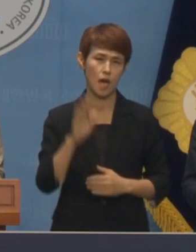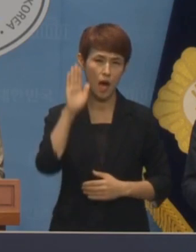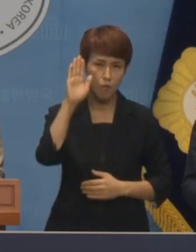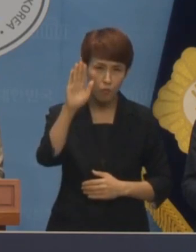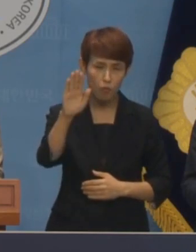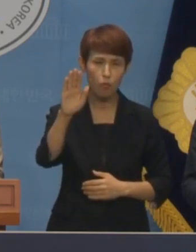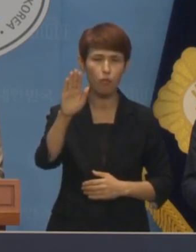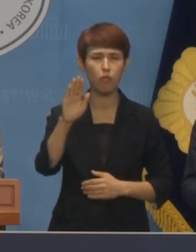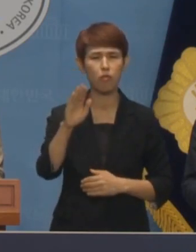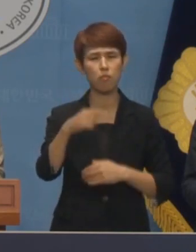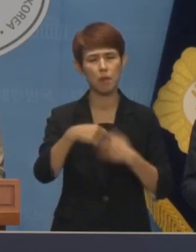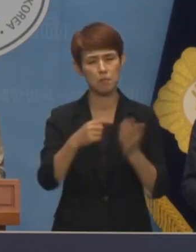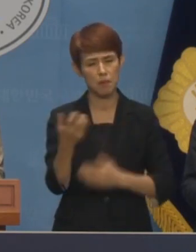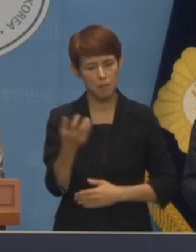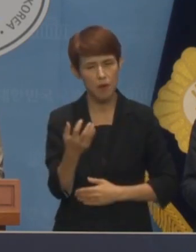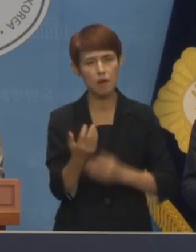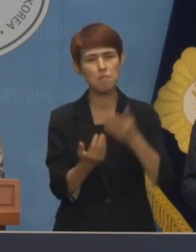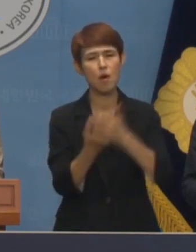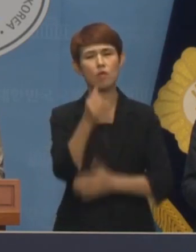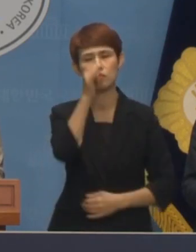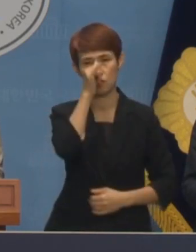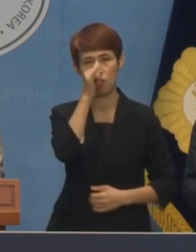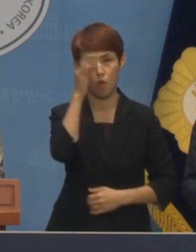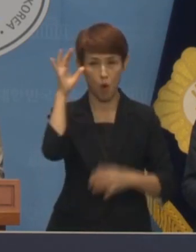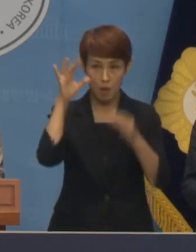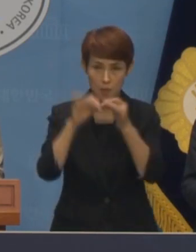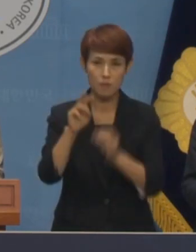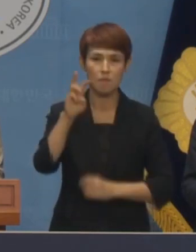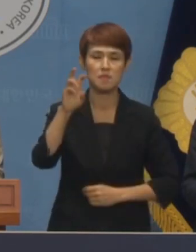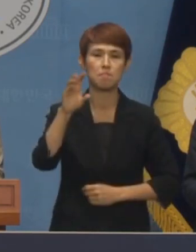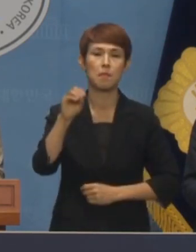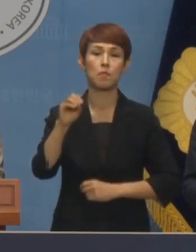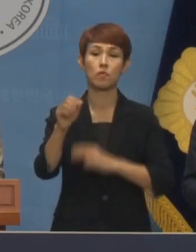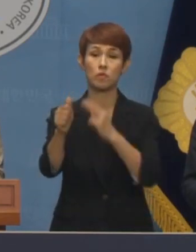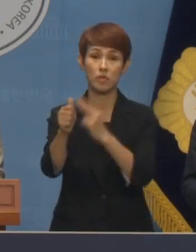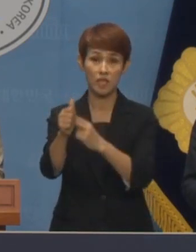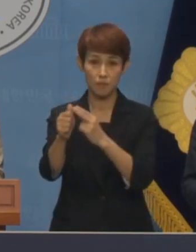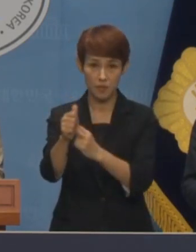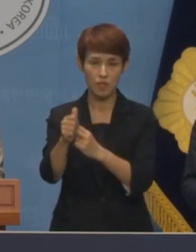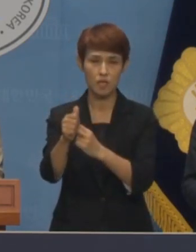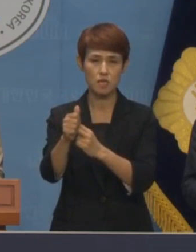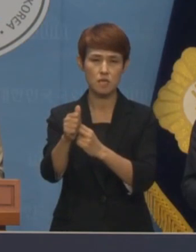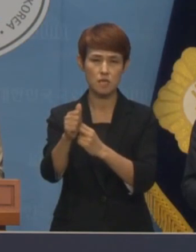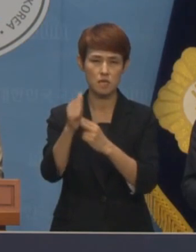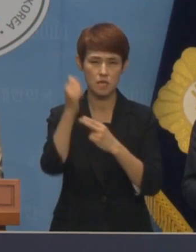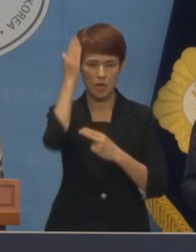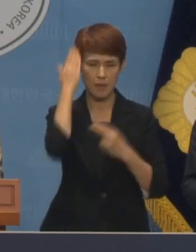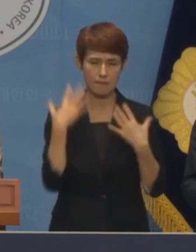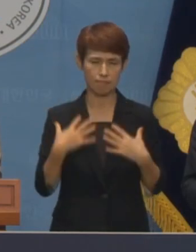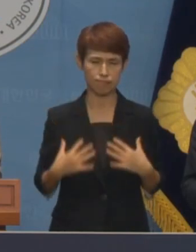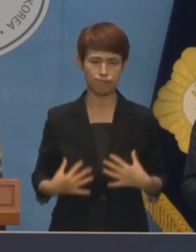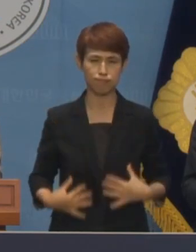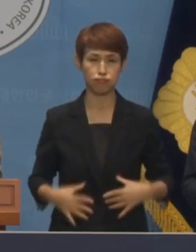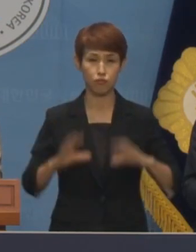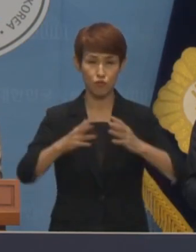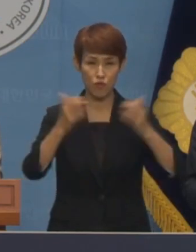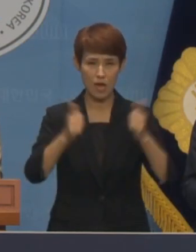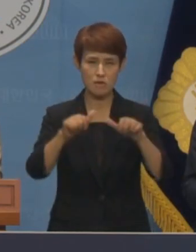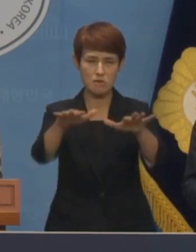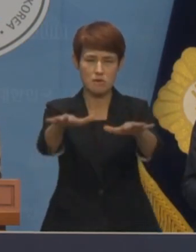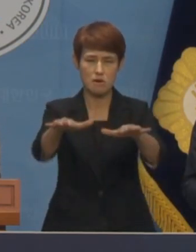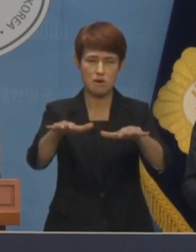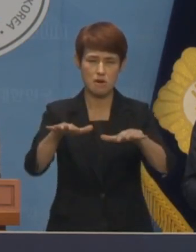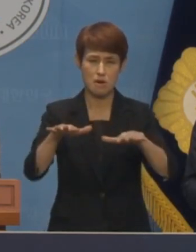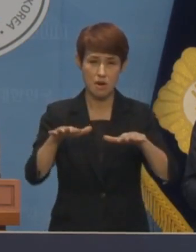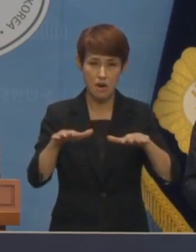있었던 아픔이었고 그에 공감한 30만 명의 선생님들이 검은 물결이 되어 국회 앞 광장에 서희초